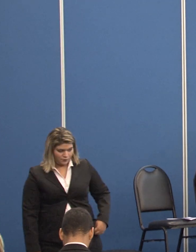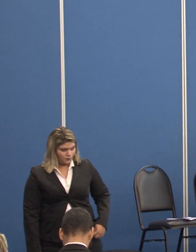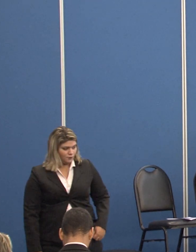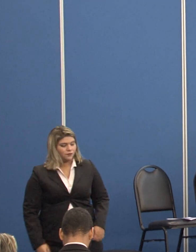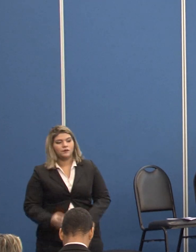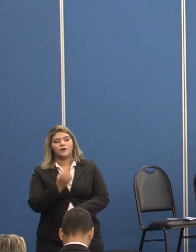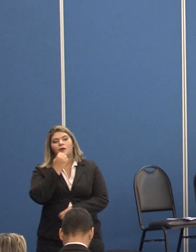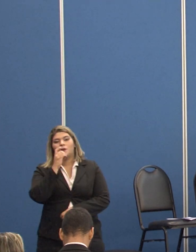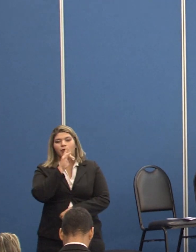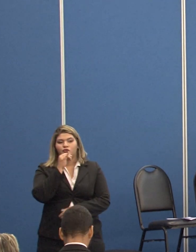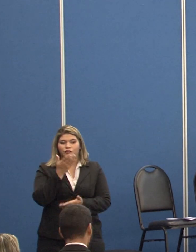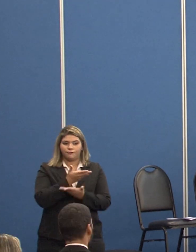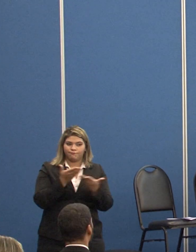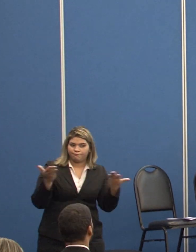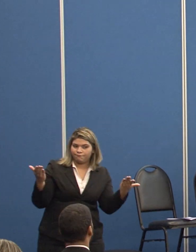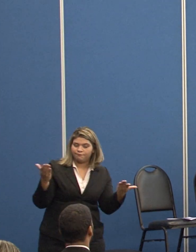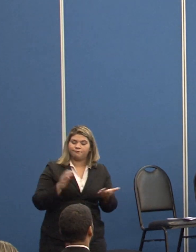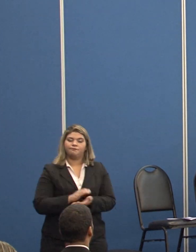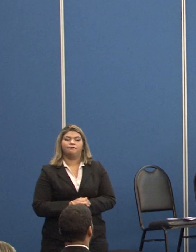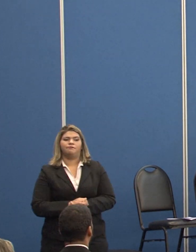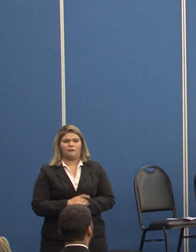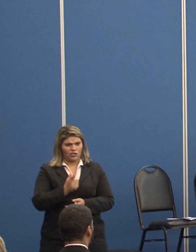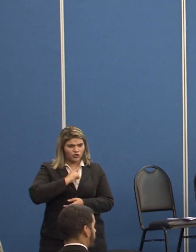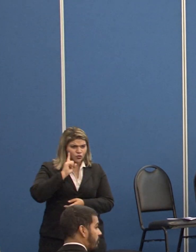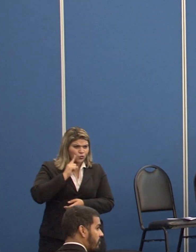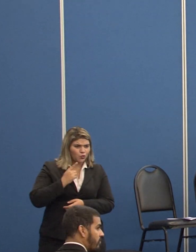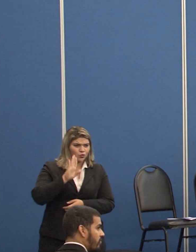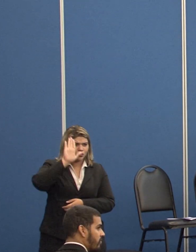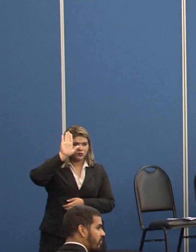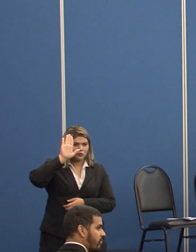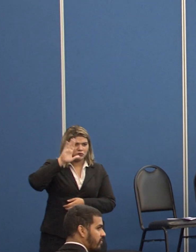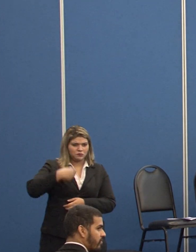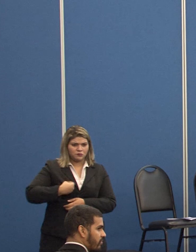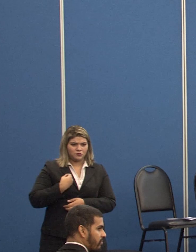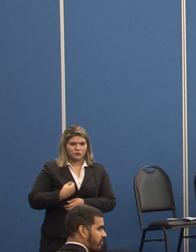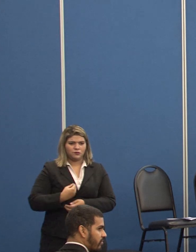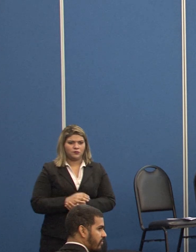Bom dia a todos. Temos surdos aqui?